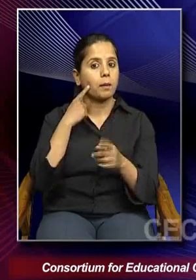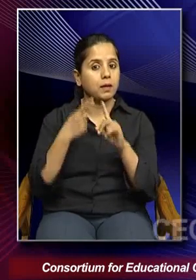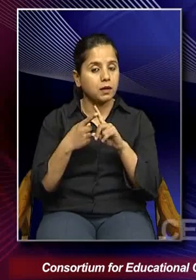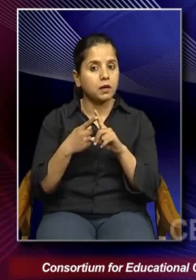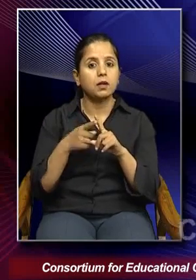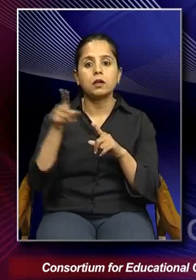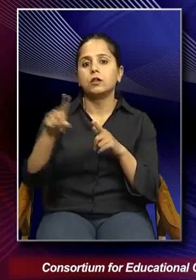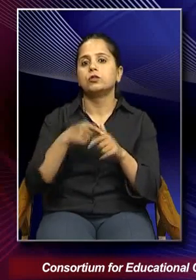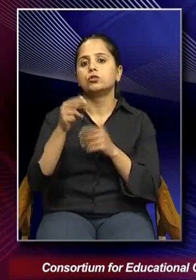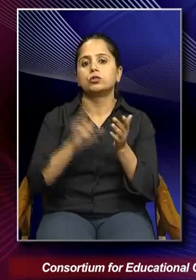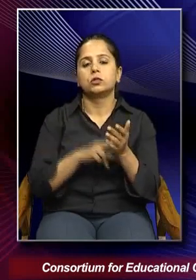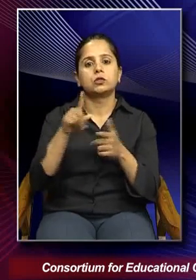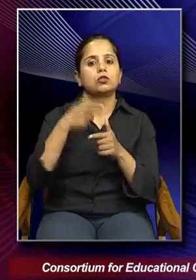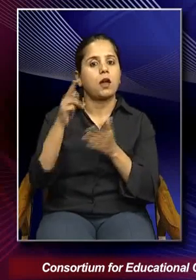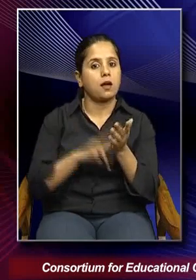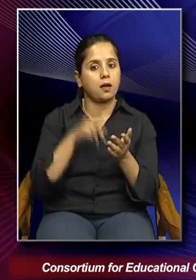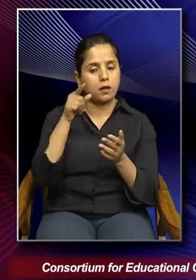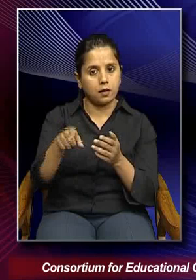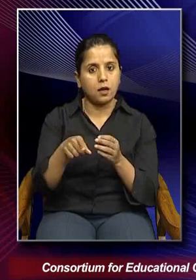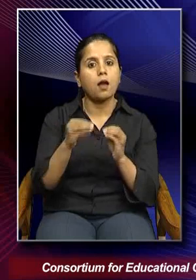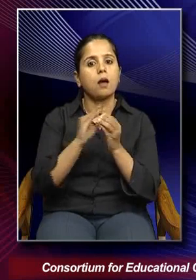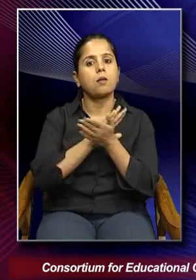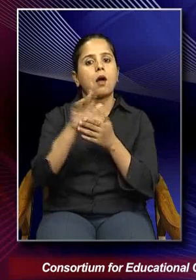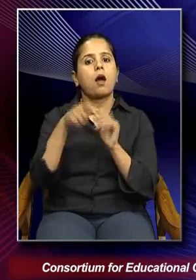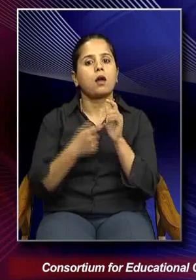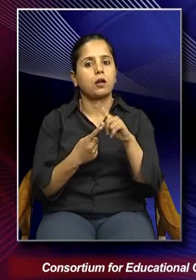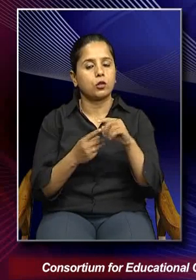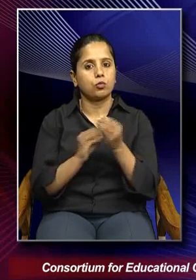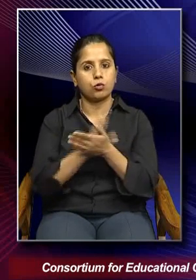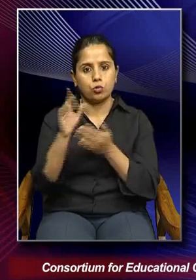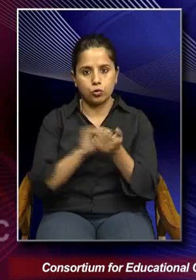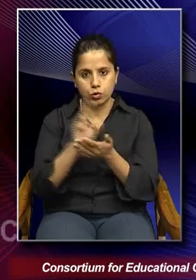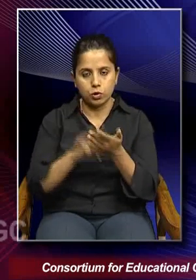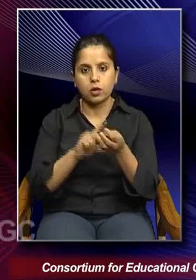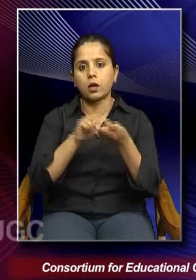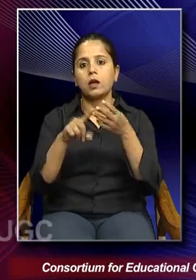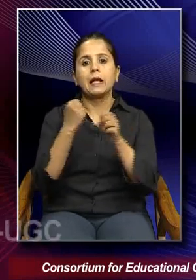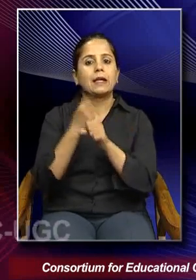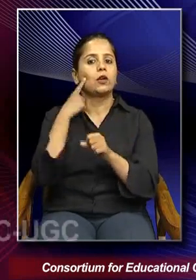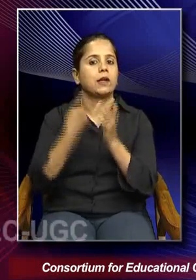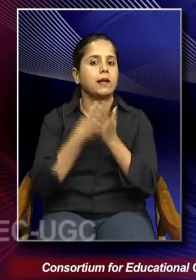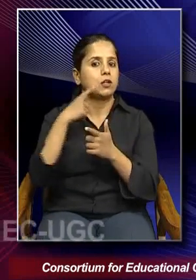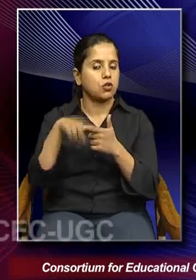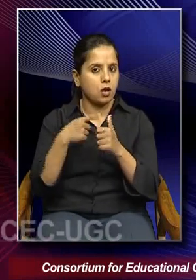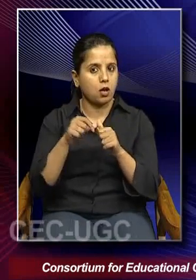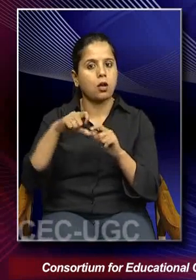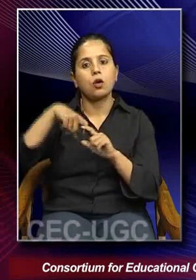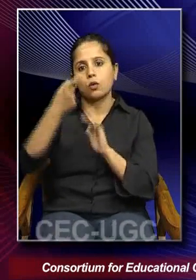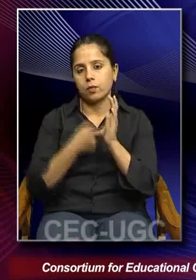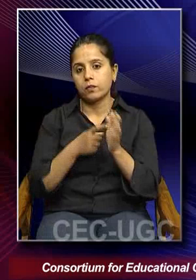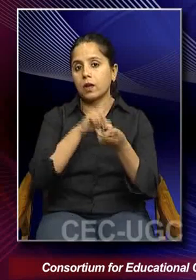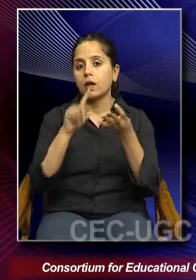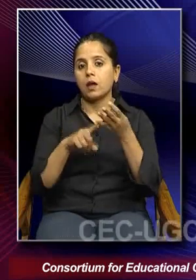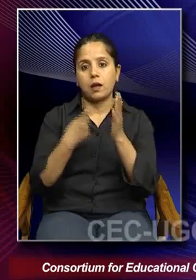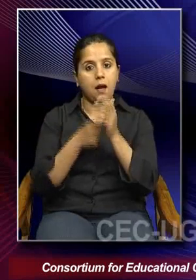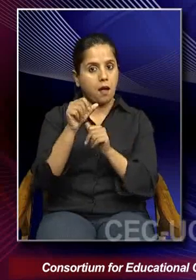भारत भूषण अग्रवाल प्रभाकर मचावे गिरिजाकुमार माथुर रामविलास